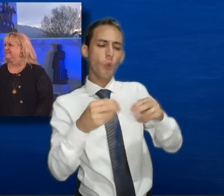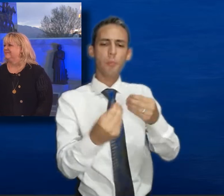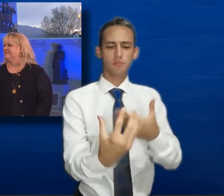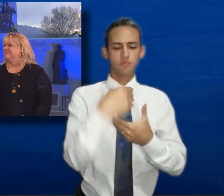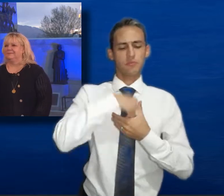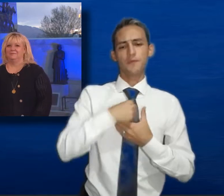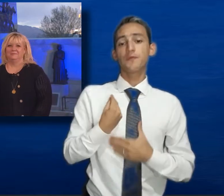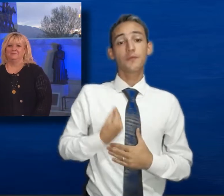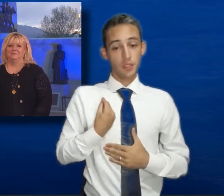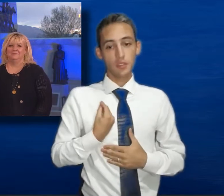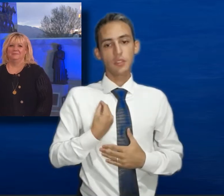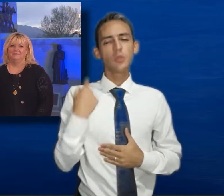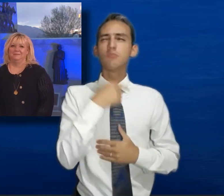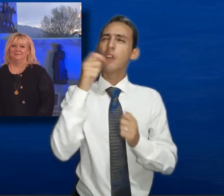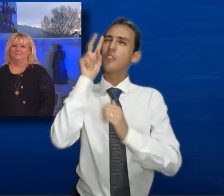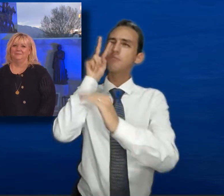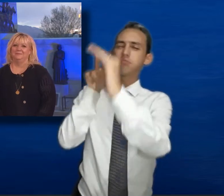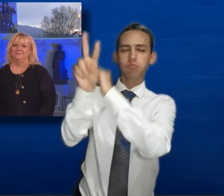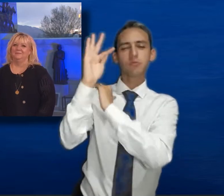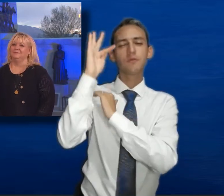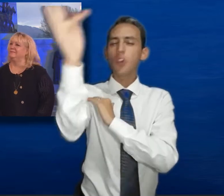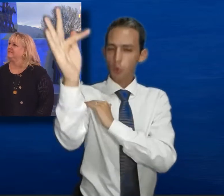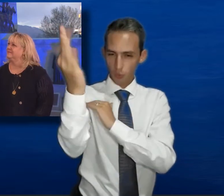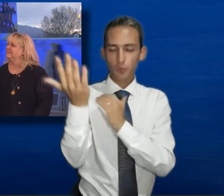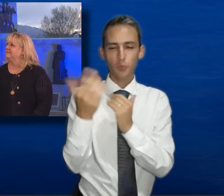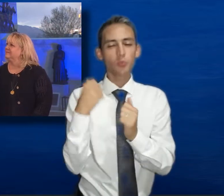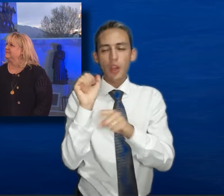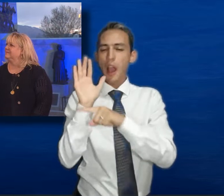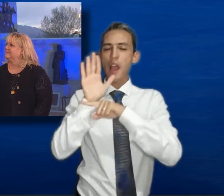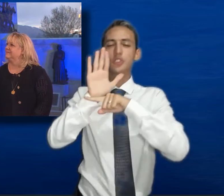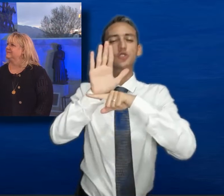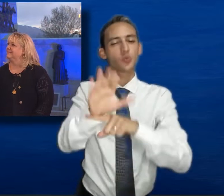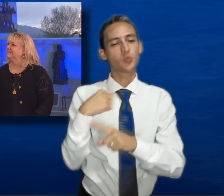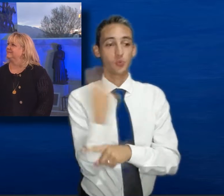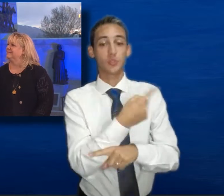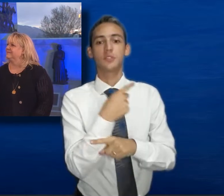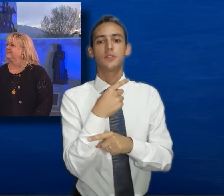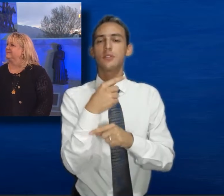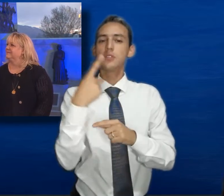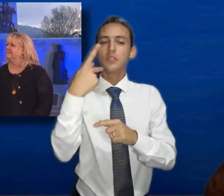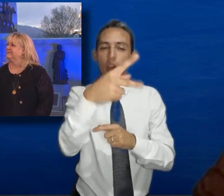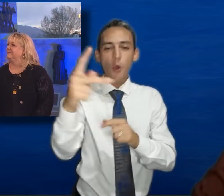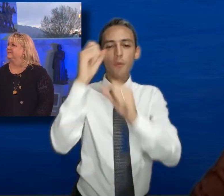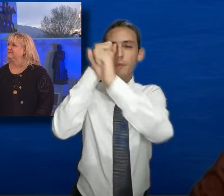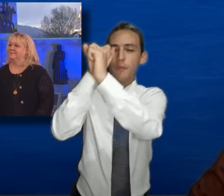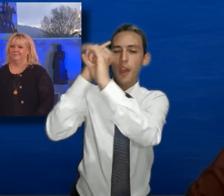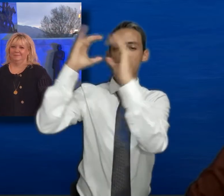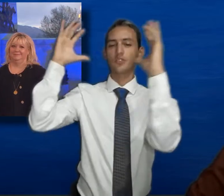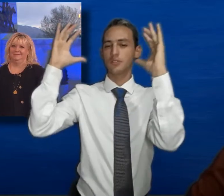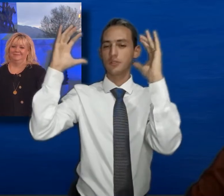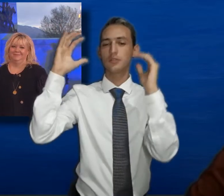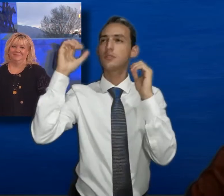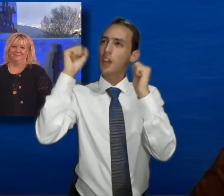orientação enquanto vocês navegam por todas as demandas da vida, de modo a ajudá-los a seguir em frente com visão